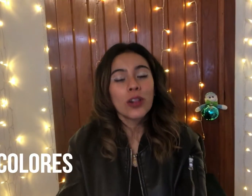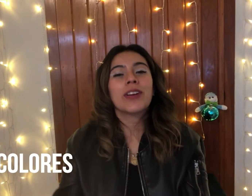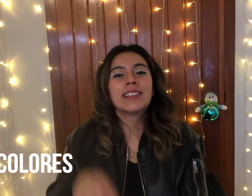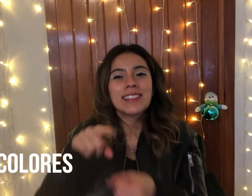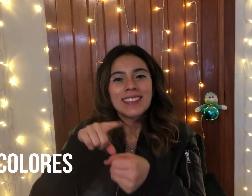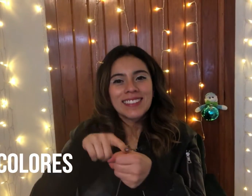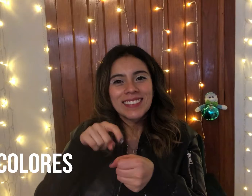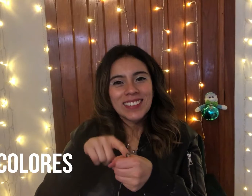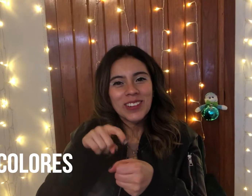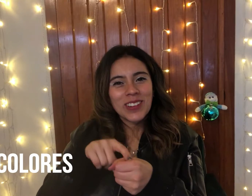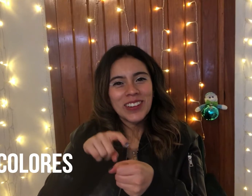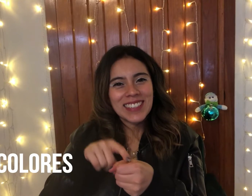colores. Colores.